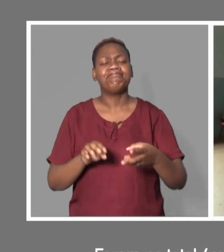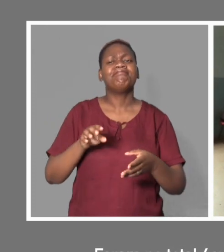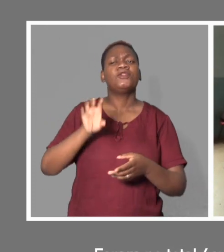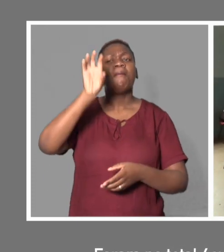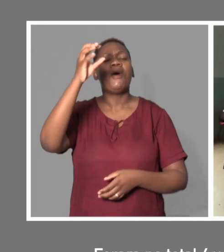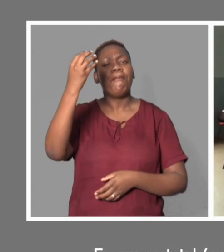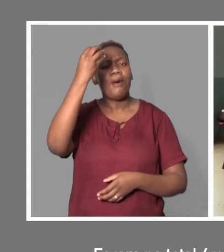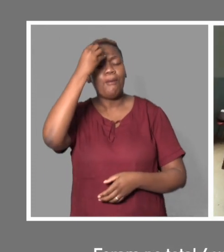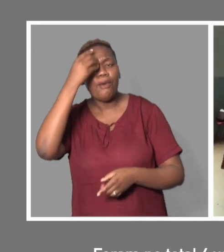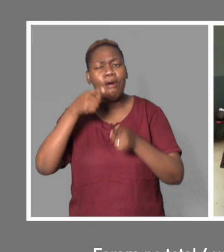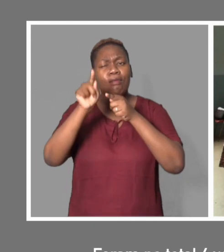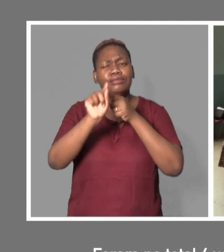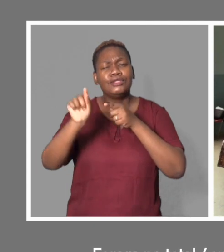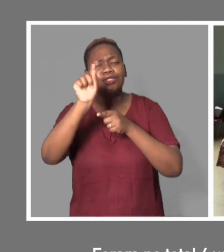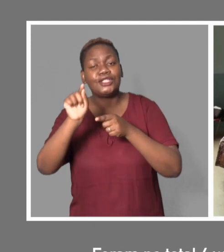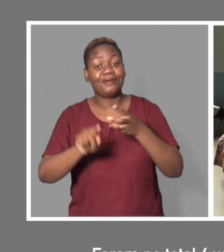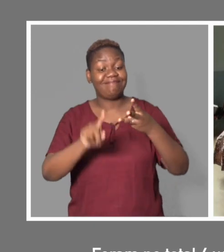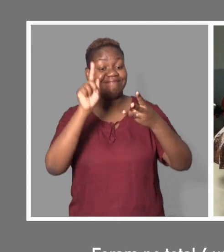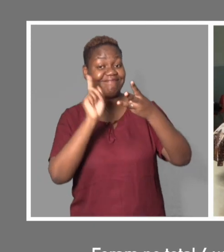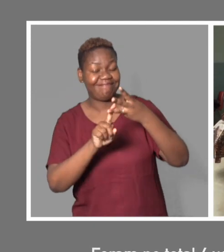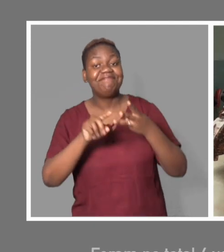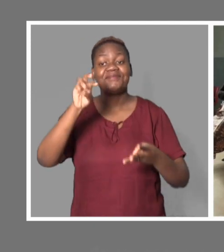e Moamba e Magude em Maputo.